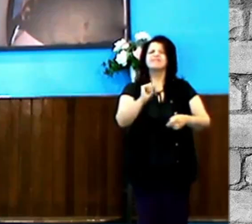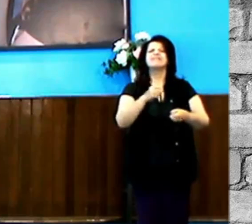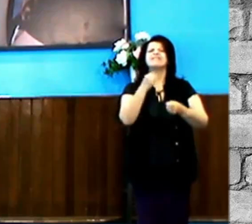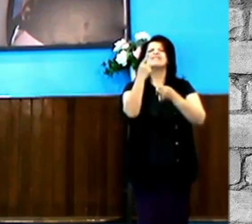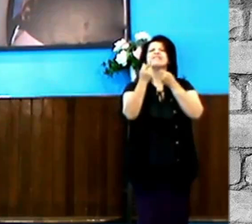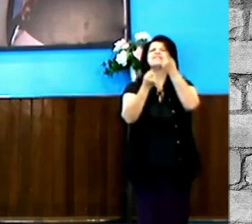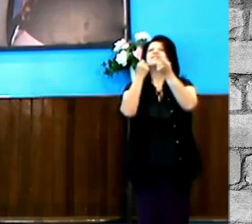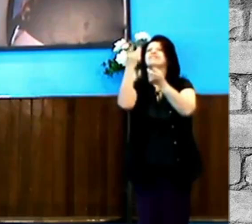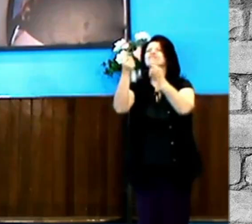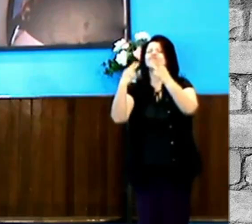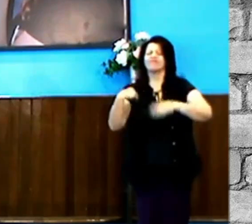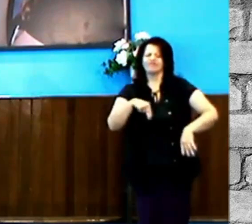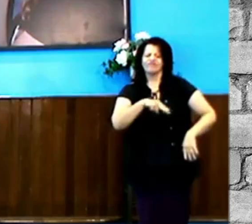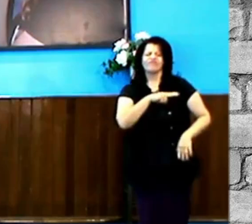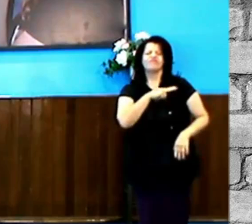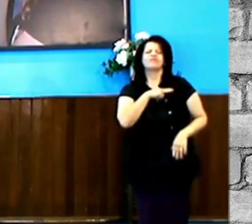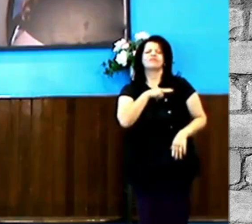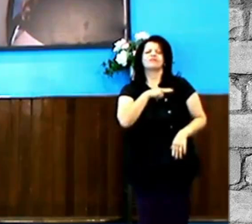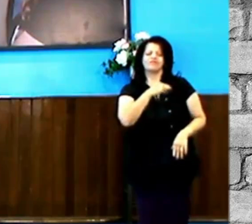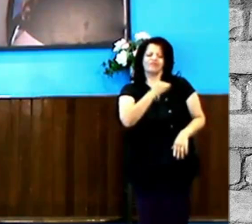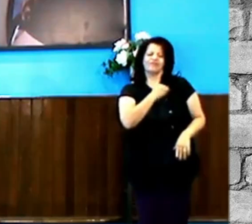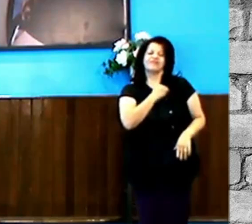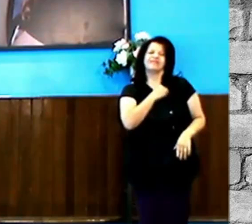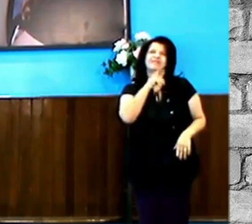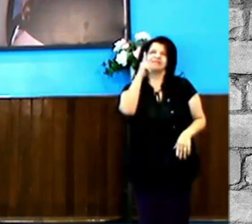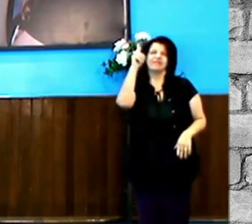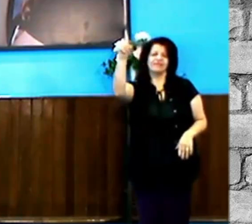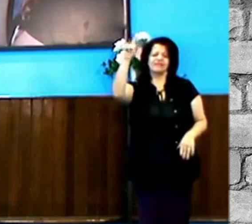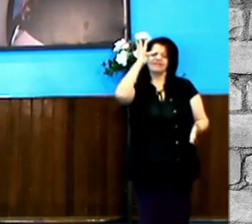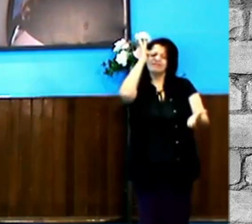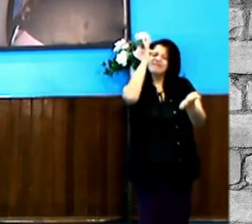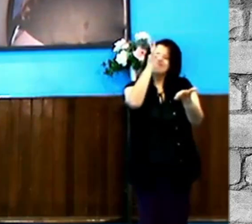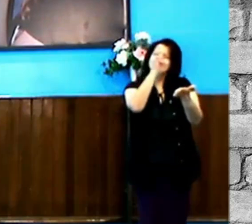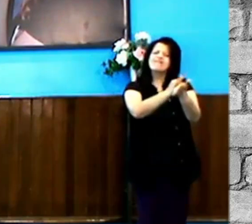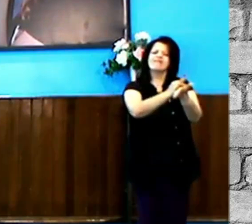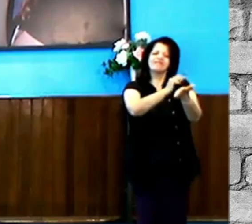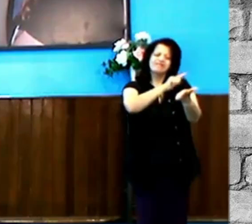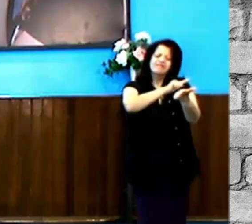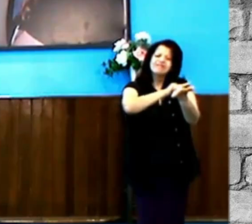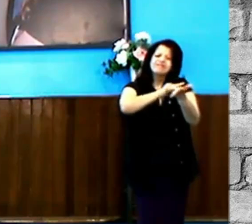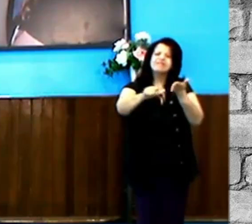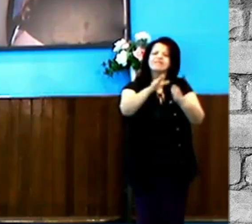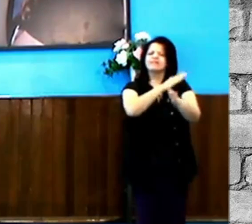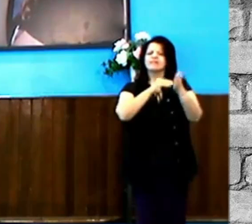pecados, Ele é fiel e justo para nos perdoar os pecados e para nos purificar de toda